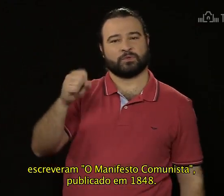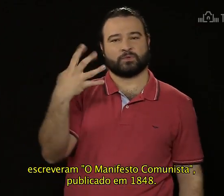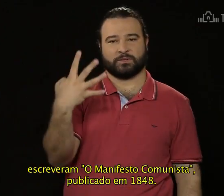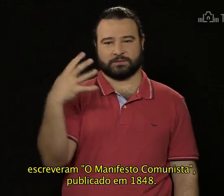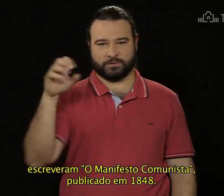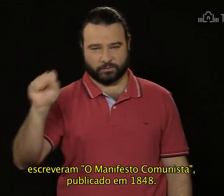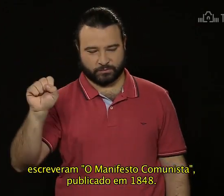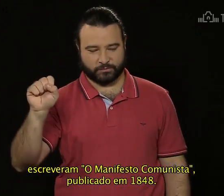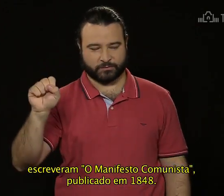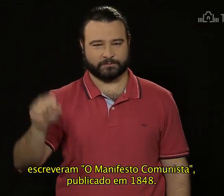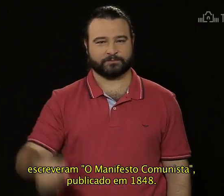1848